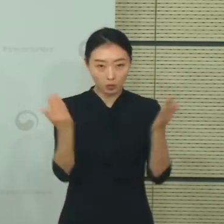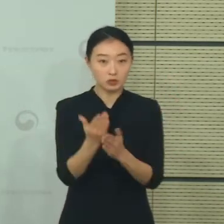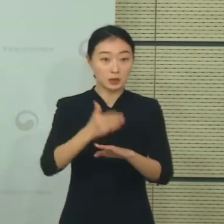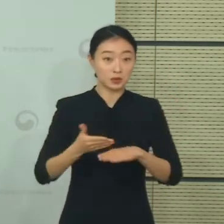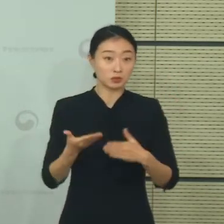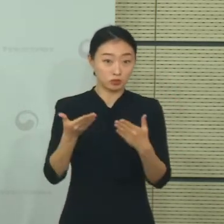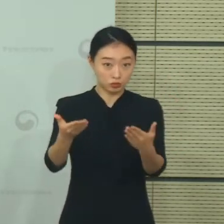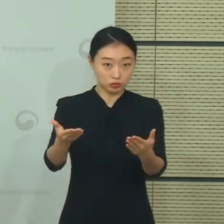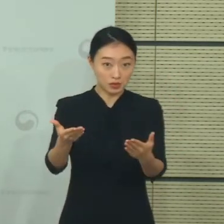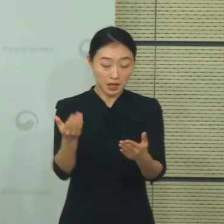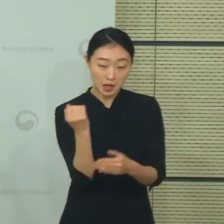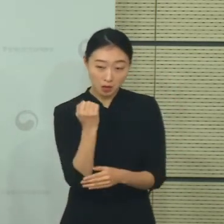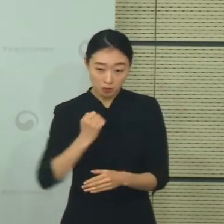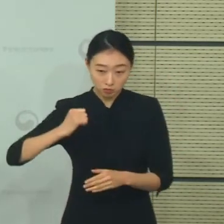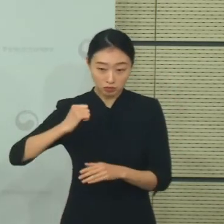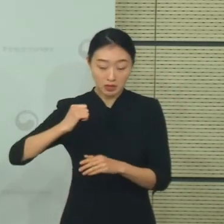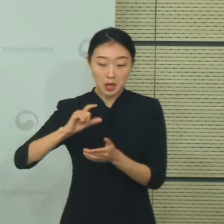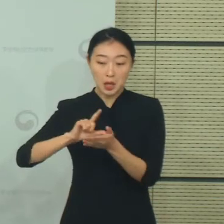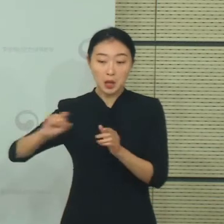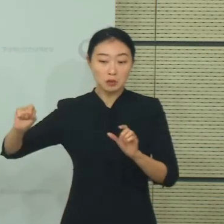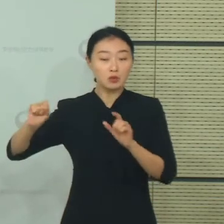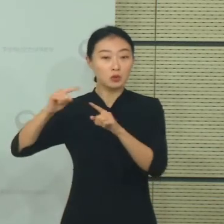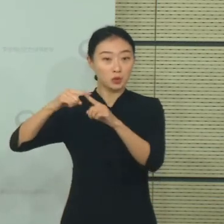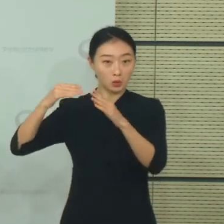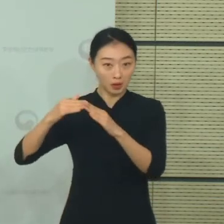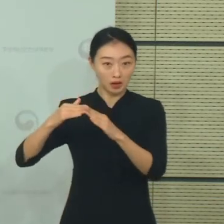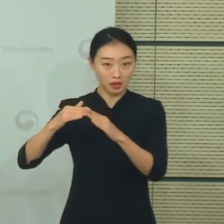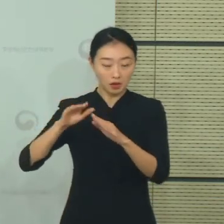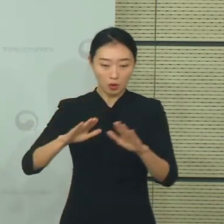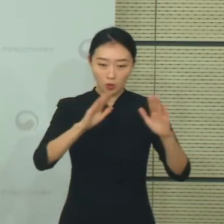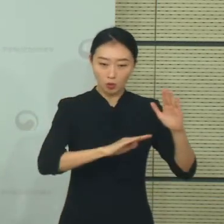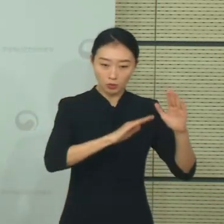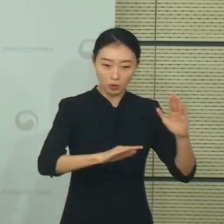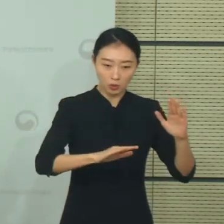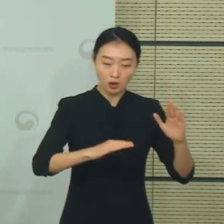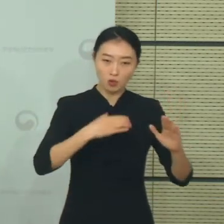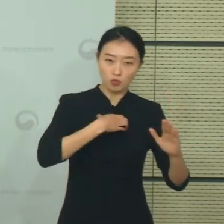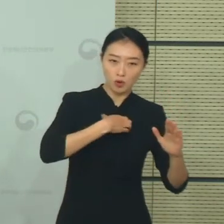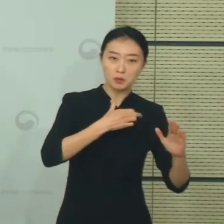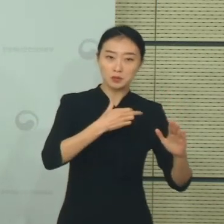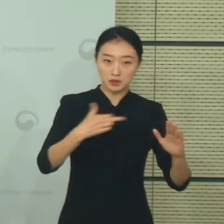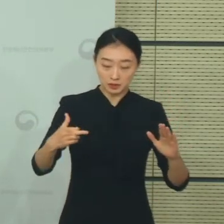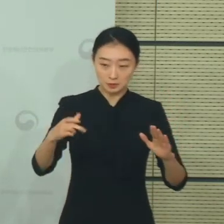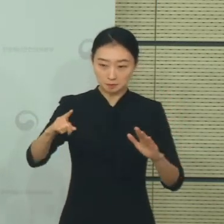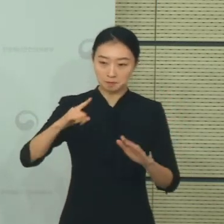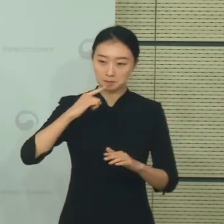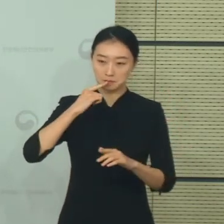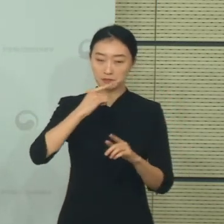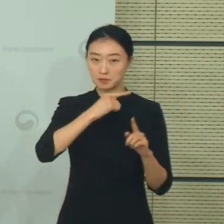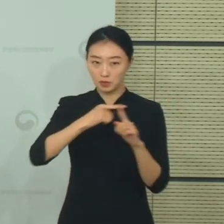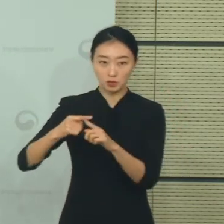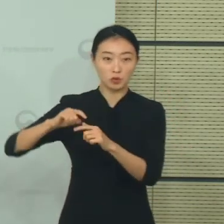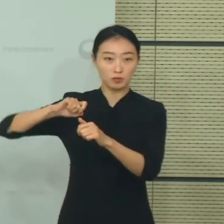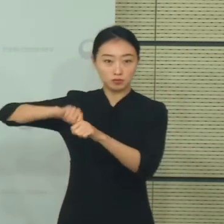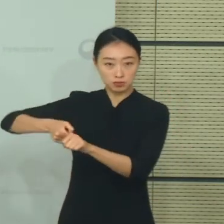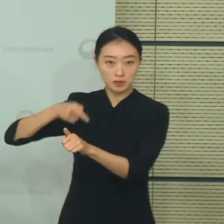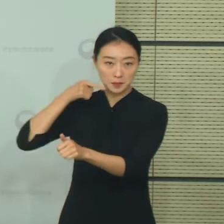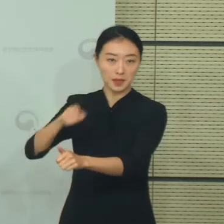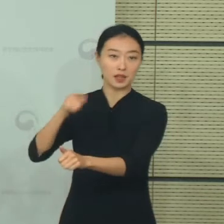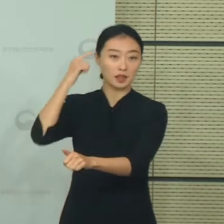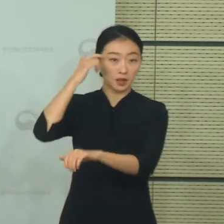위반한 일부 교회의 행동은 공동체의 안위를 위협할 수 있는 행동이라며 단호한 법적 조치가 뒤따를 것임을